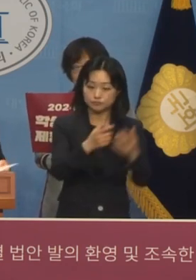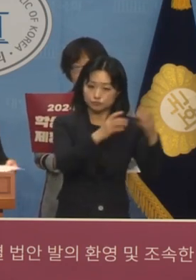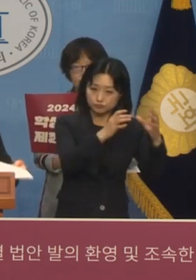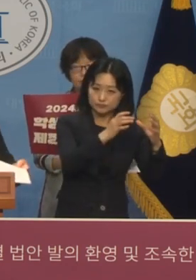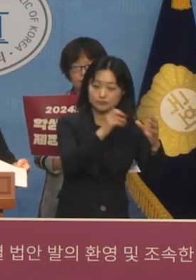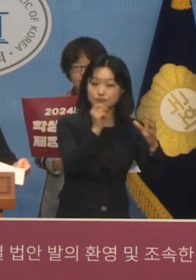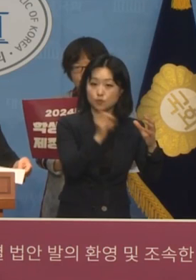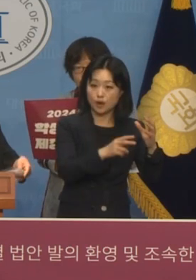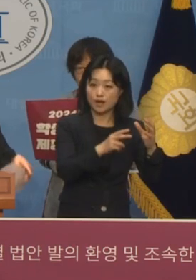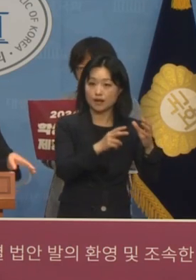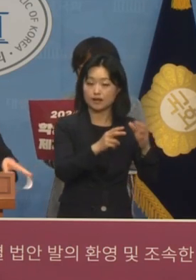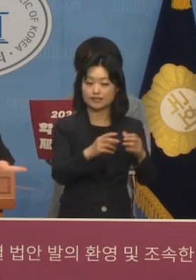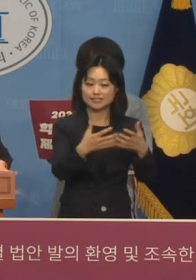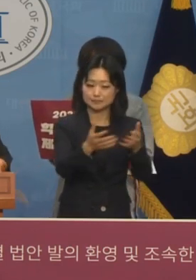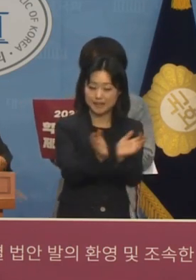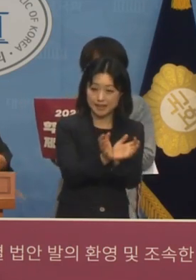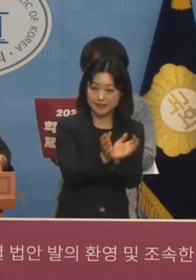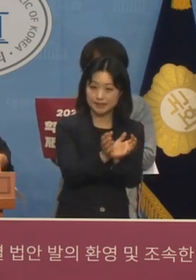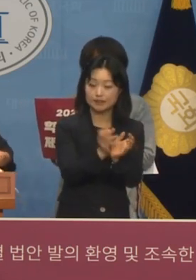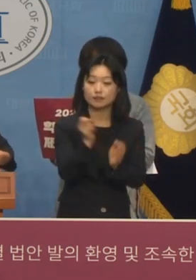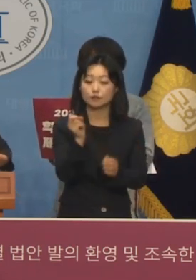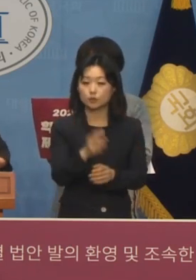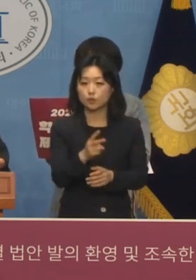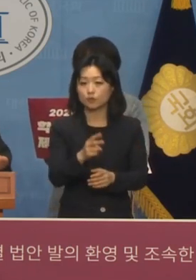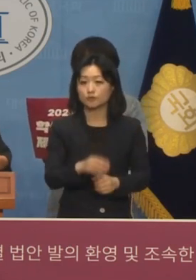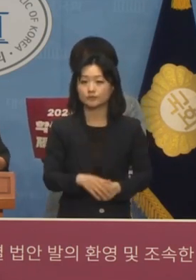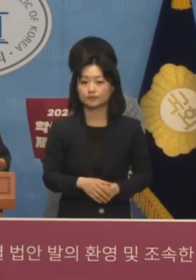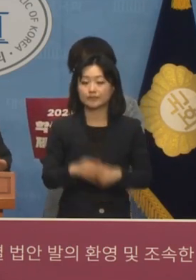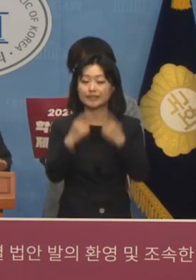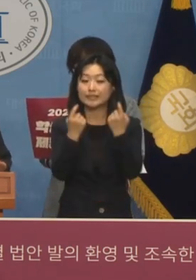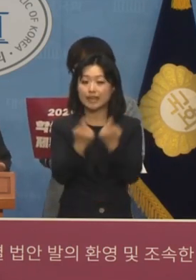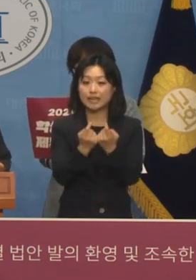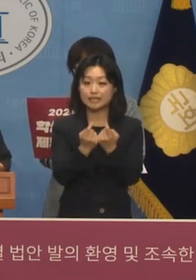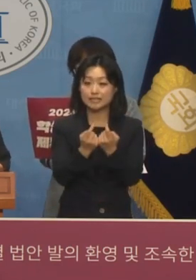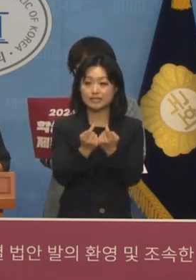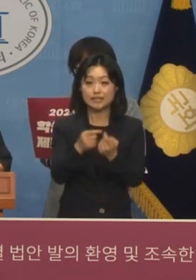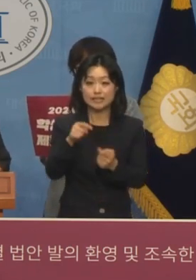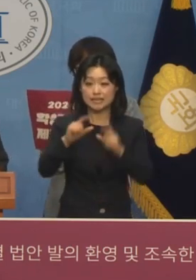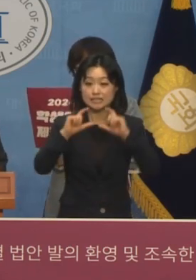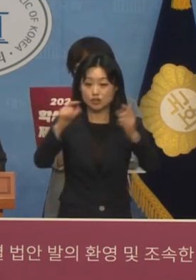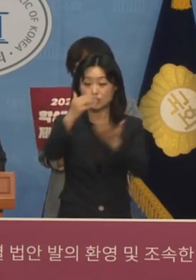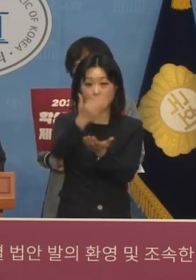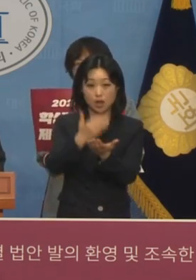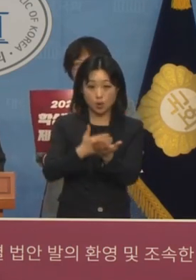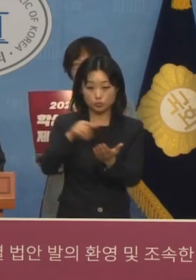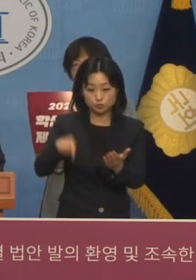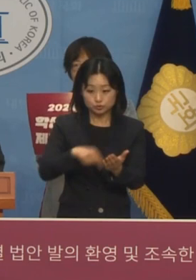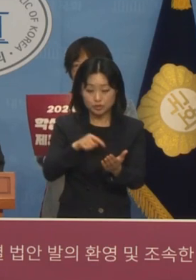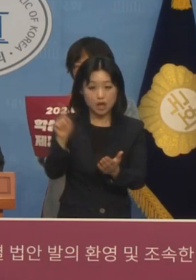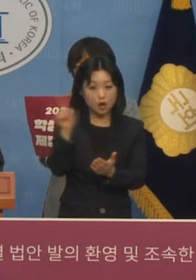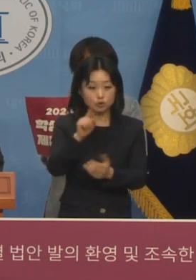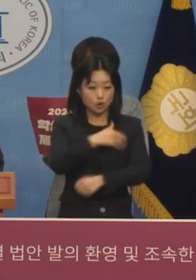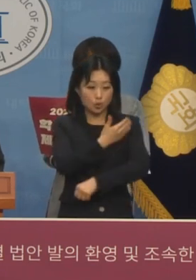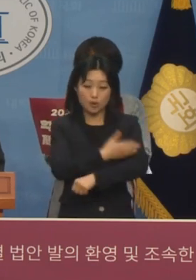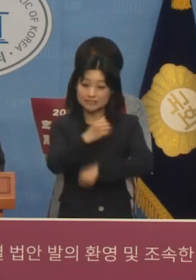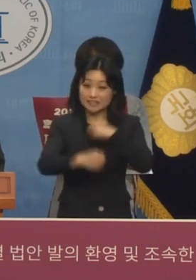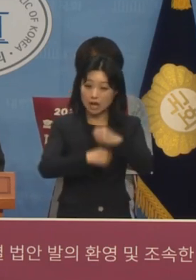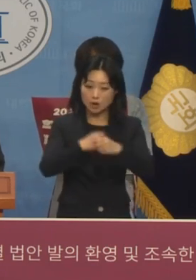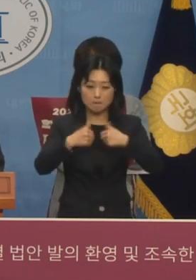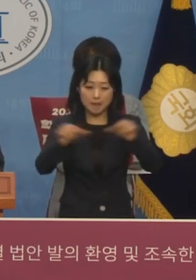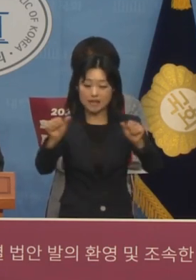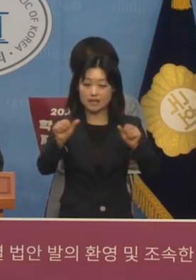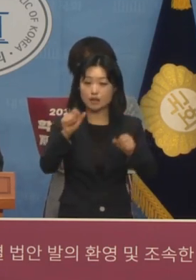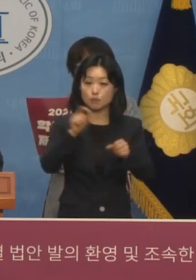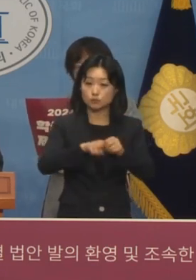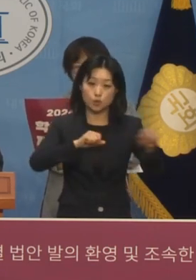국가, 집단 또는 개인이 이 선언에 나와 있는 그 어떤 권리와 자유라도 파괴하기